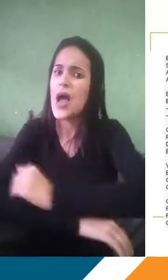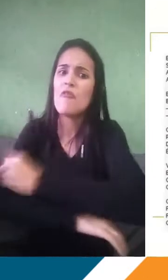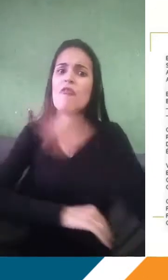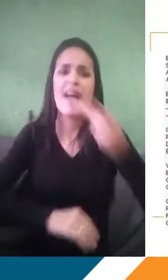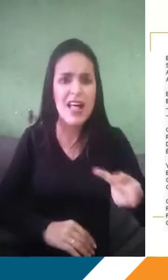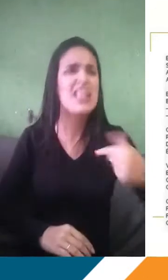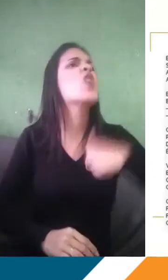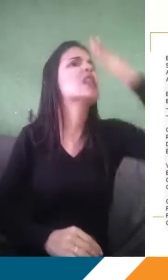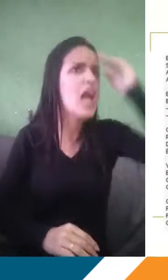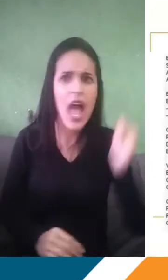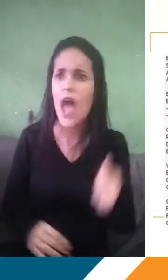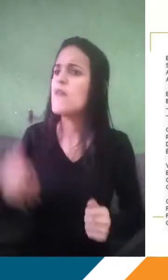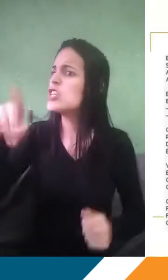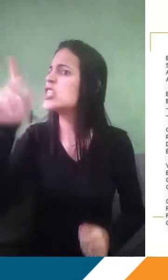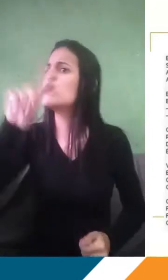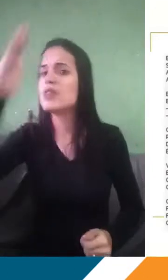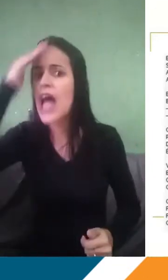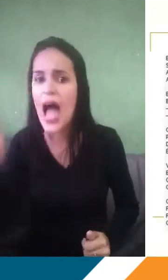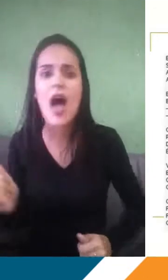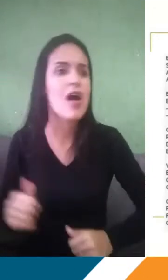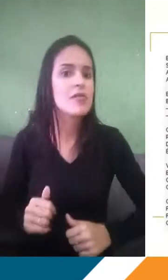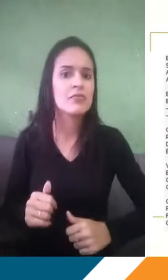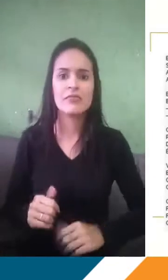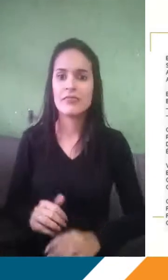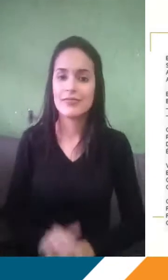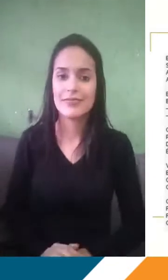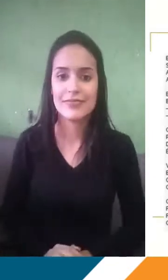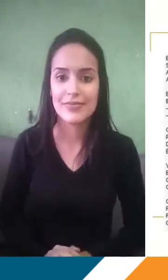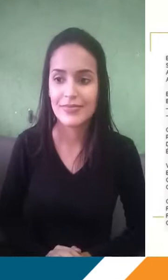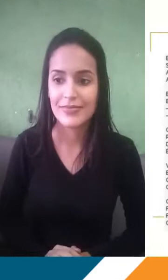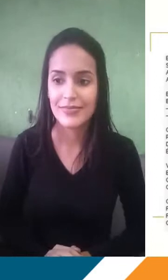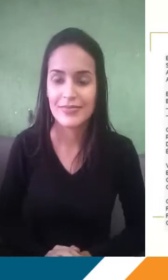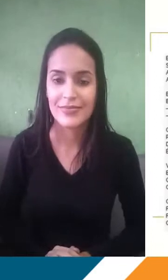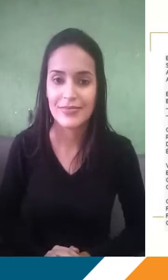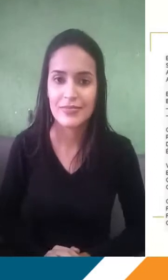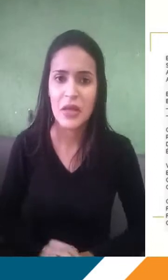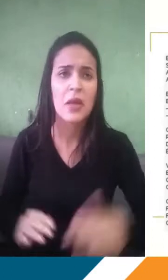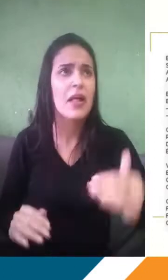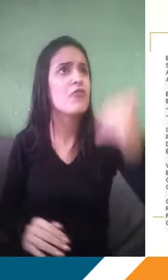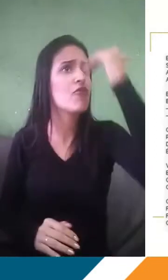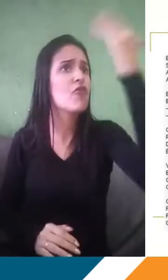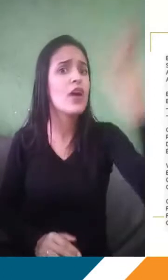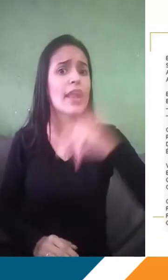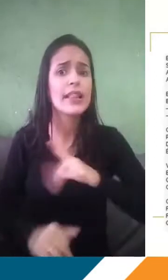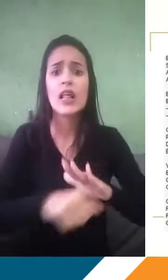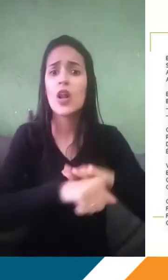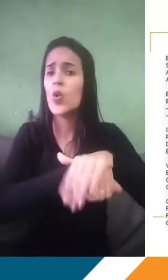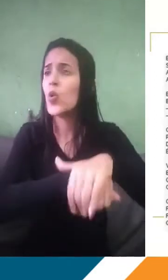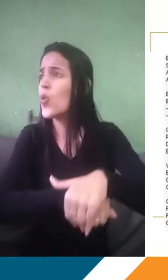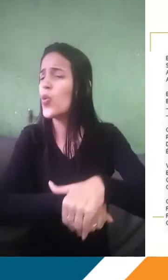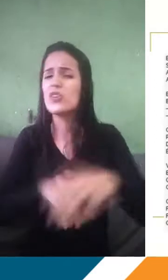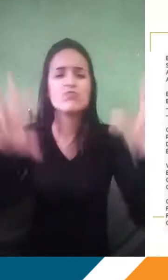sabe. Longe dessa grita, lá onde mais densa, a noite infinita verte a sombra imensa. Lá fugindo